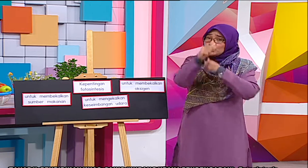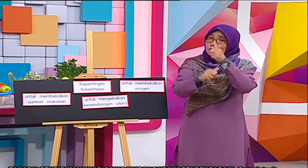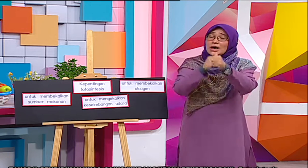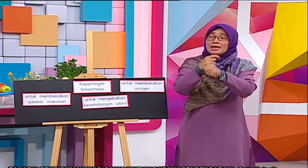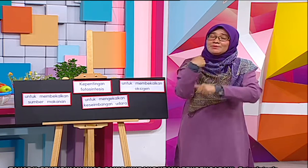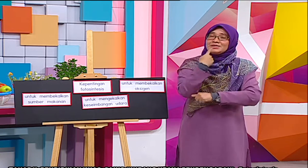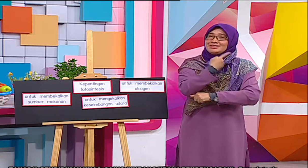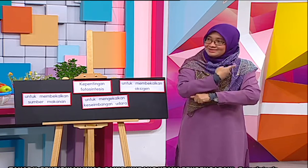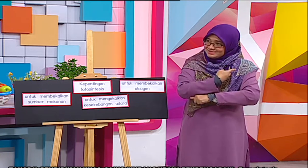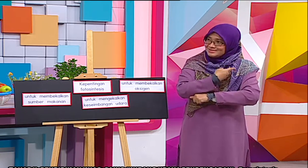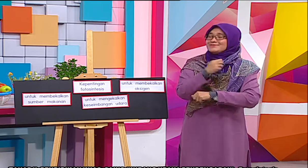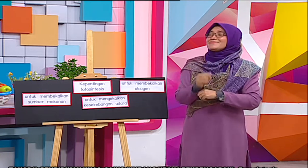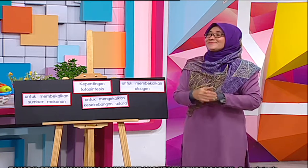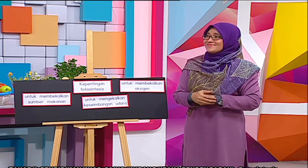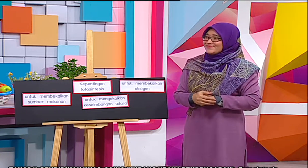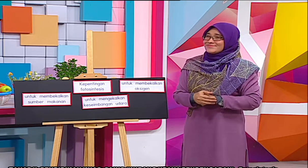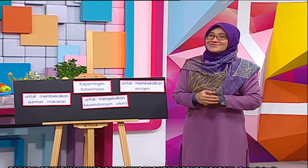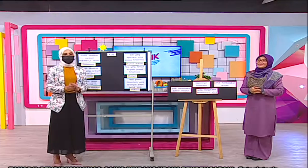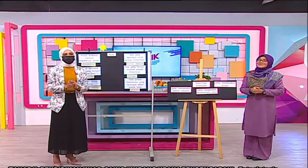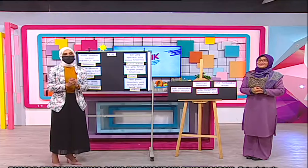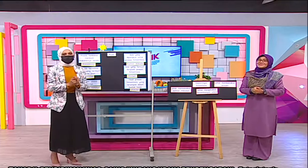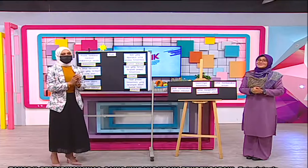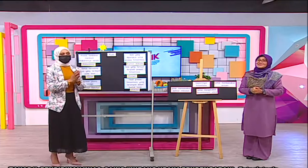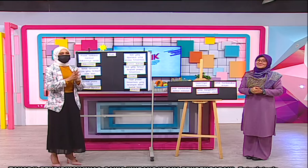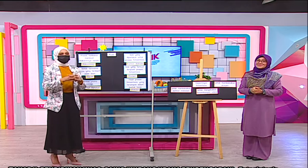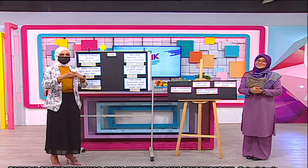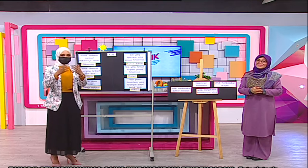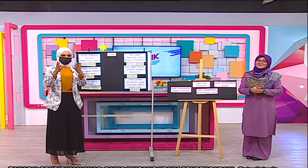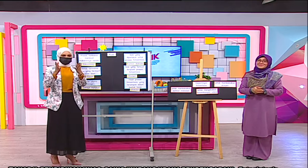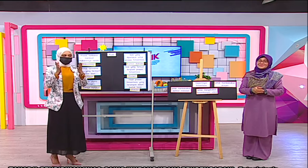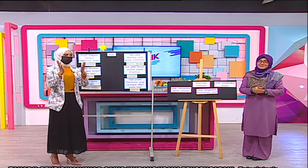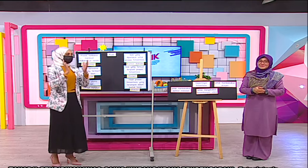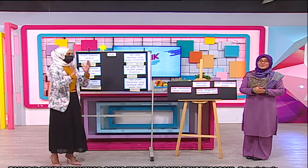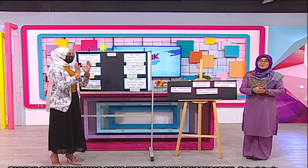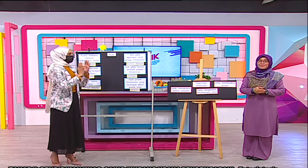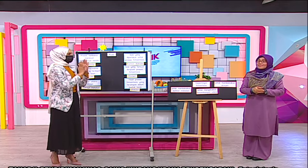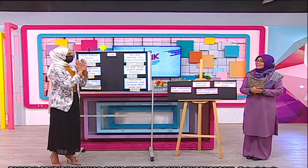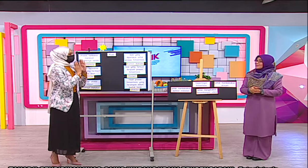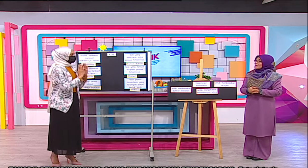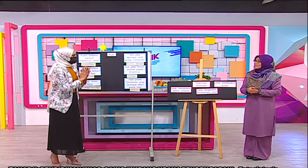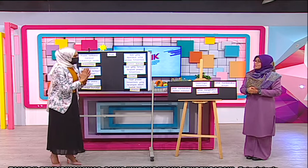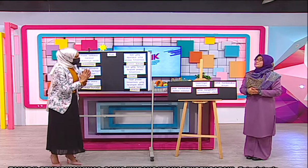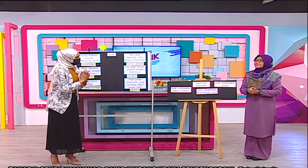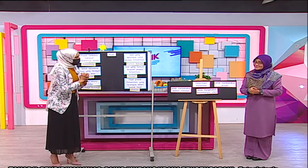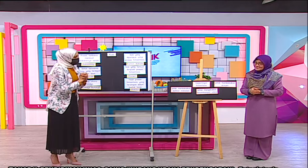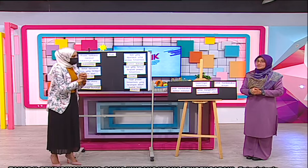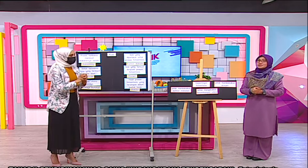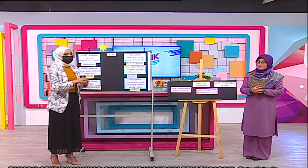untuk enam kita betul tuh dan saya kirim mereka di rumah pastinya dapat banyak sang ilmu hari ini